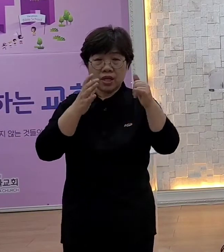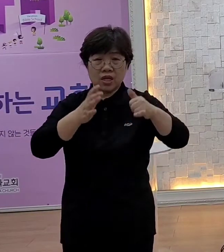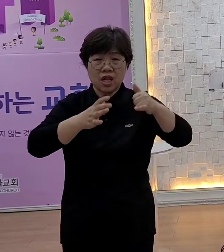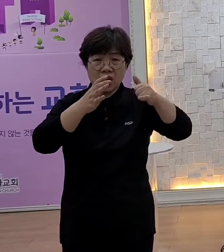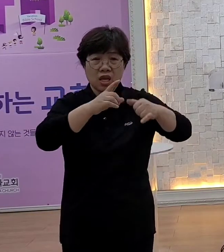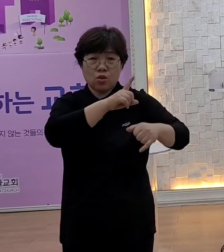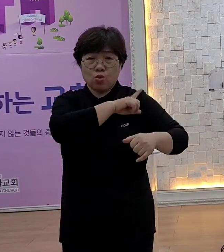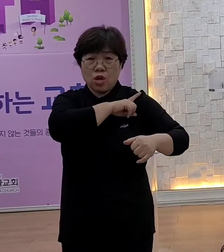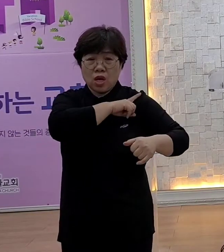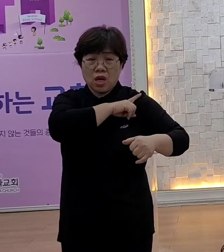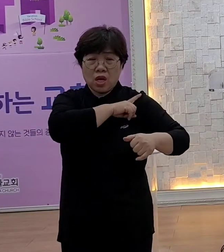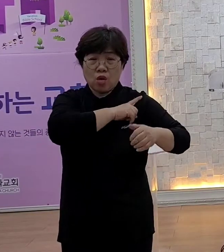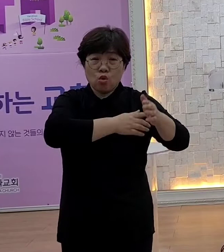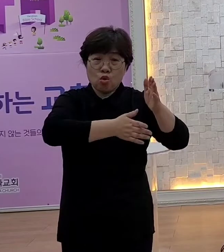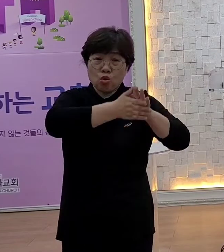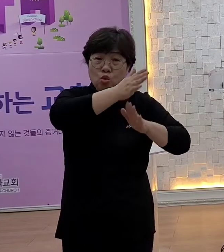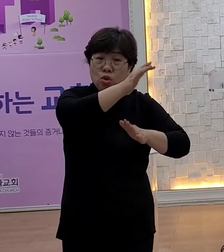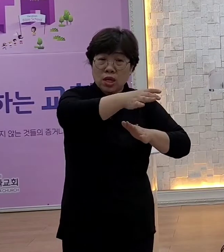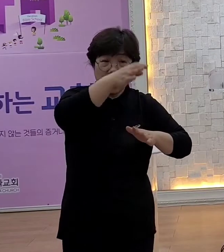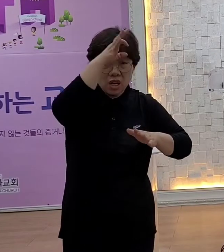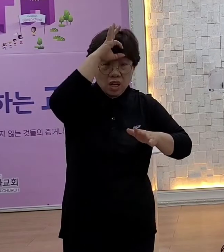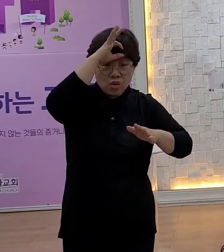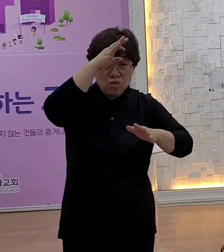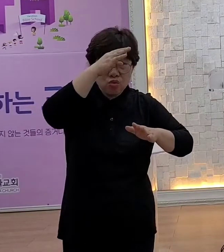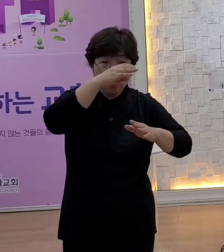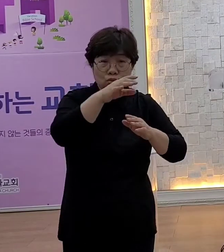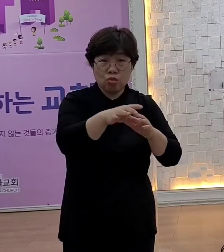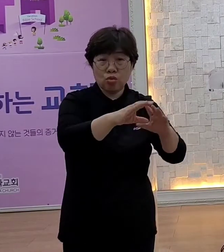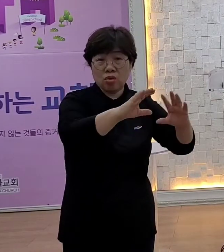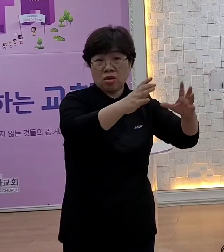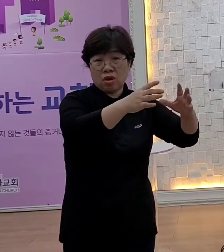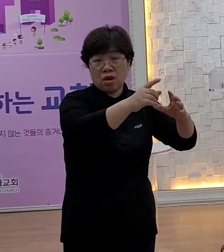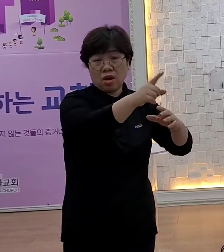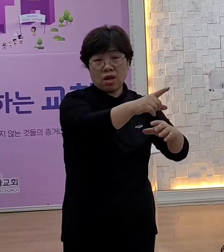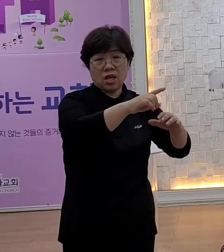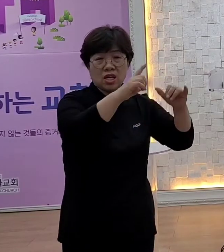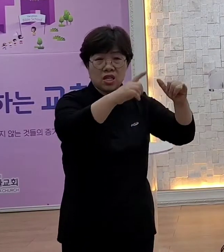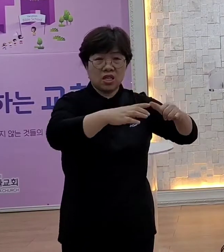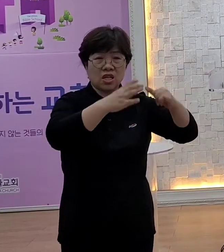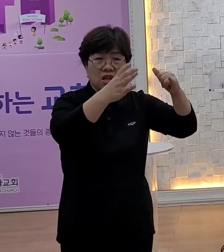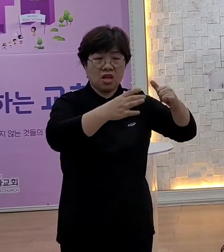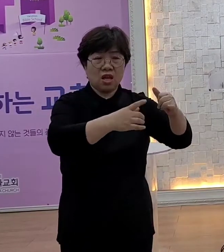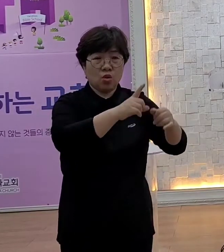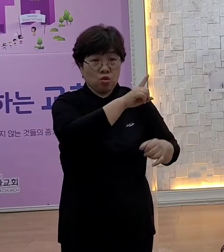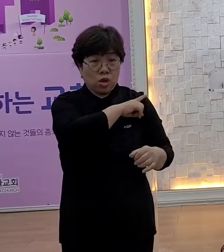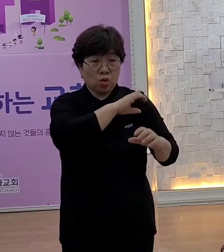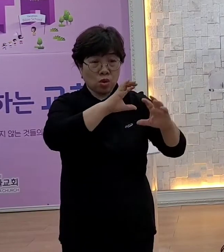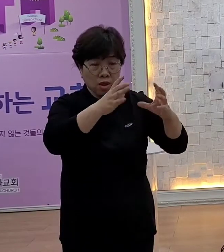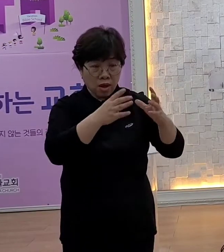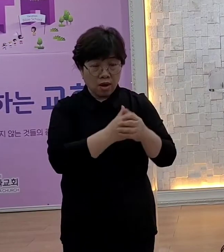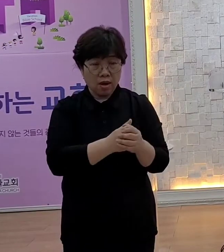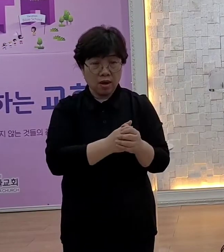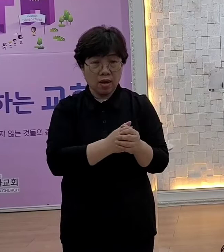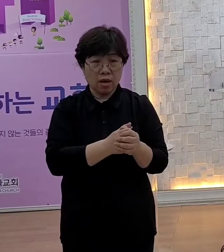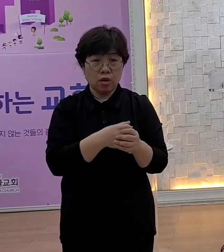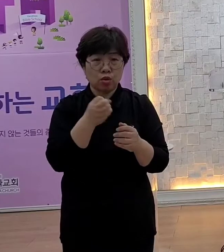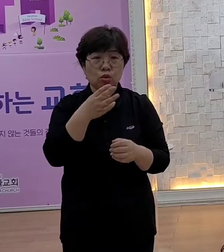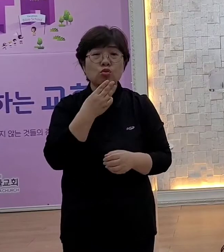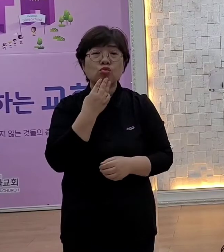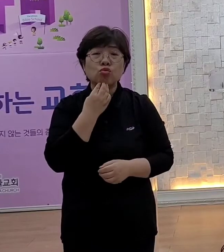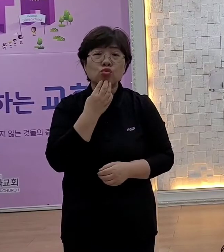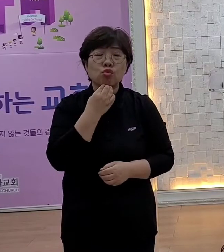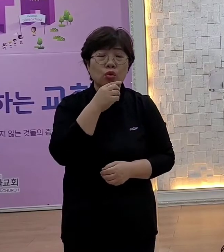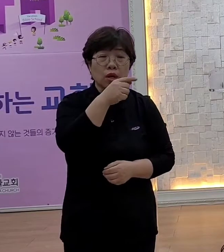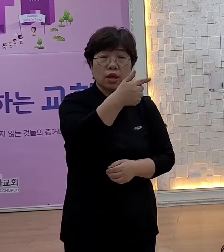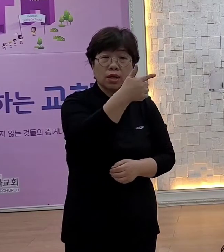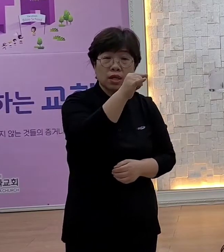이 니느웨, 아수르 제국이 최고의 제국 중이고 제국 중에 하나였고 그 수도가 니느웨다.